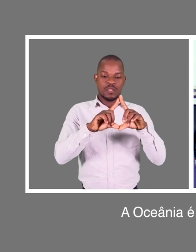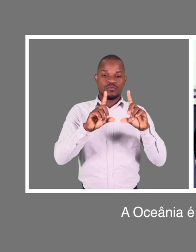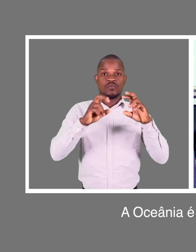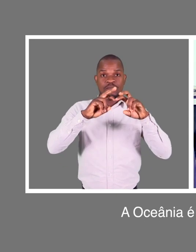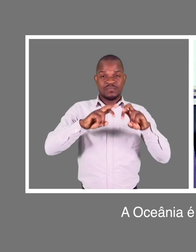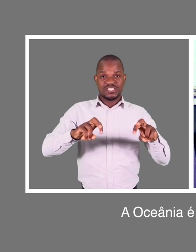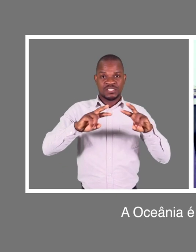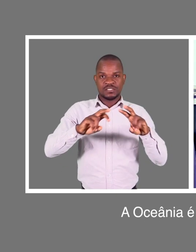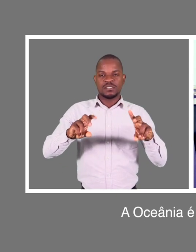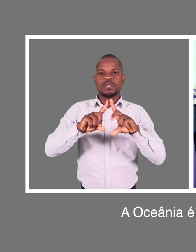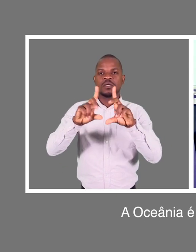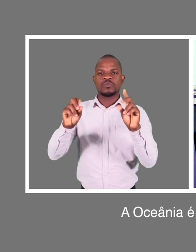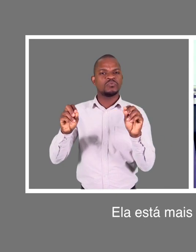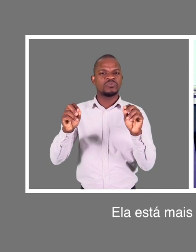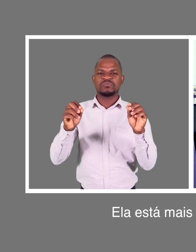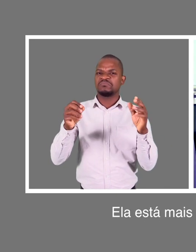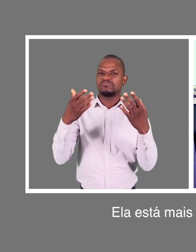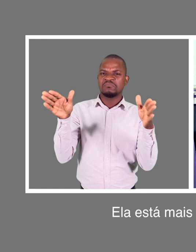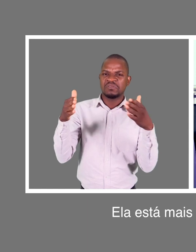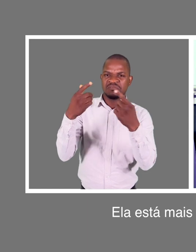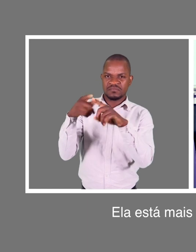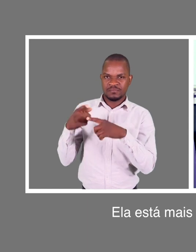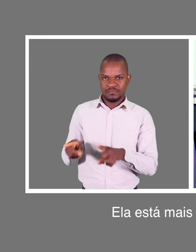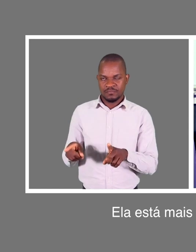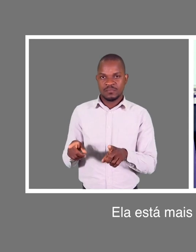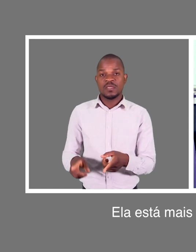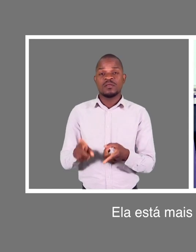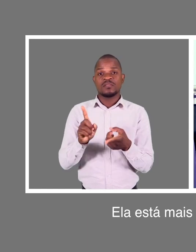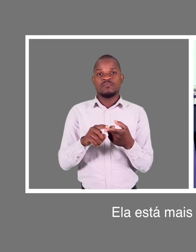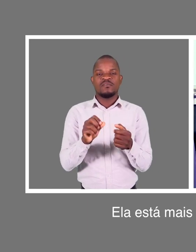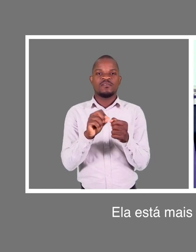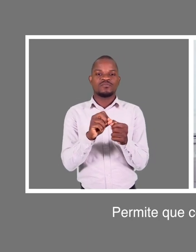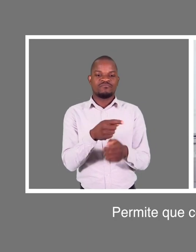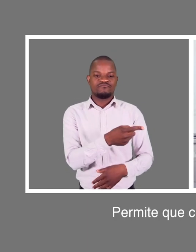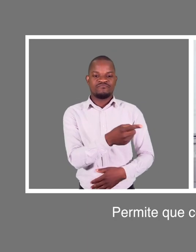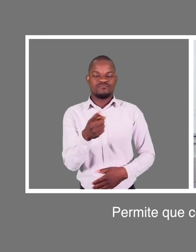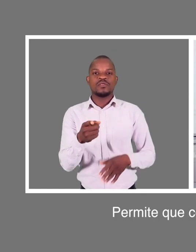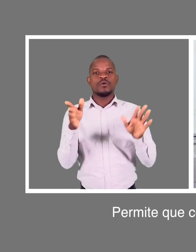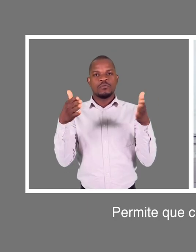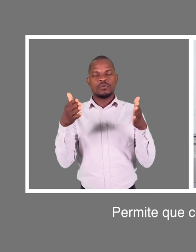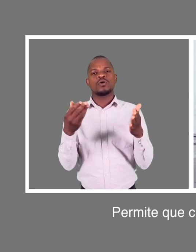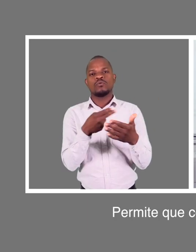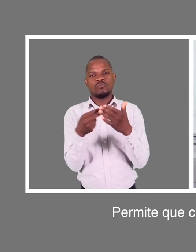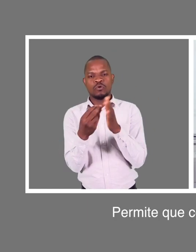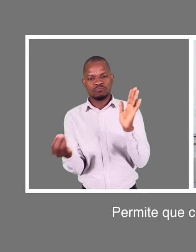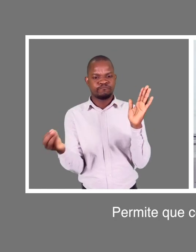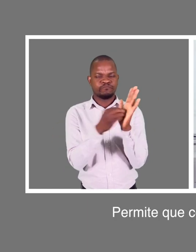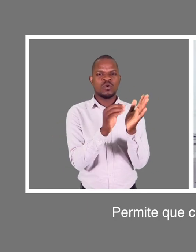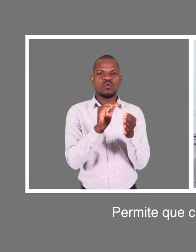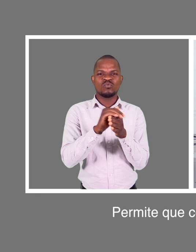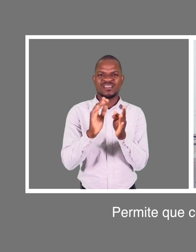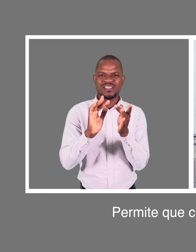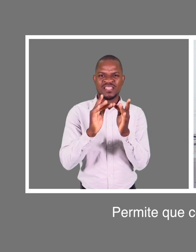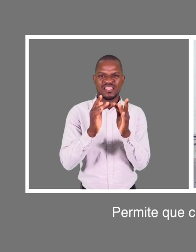é uma plataforma de serviços, ela está mais ligada à pesquisa de serviços, tanto que permite com que